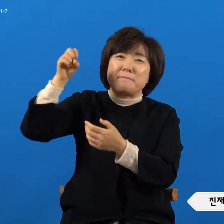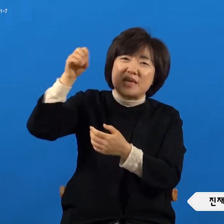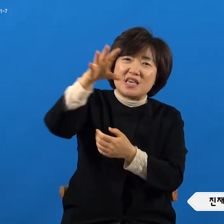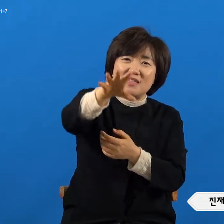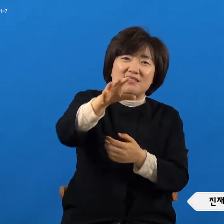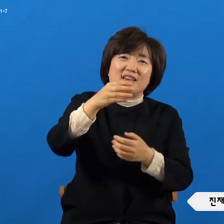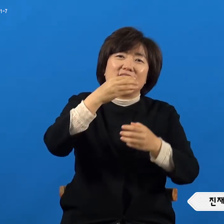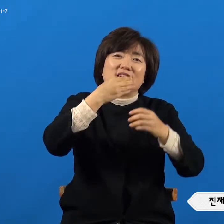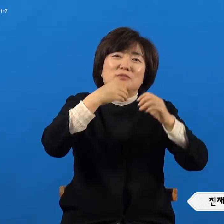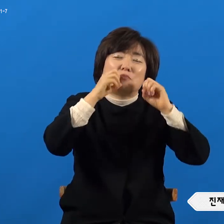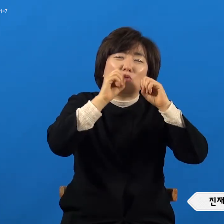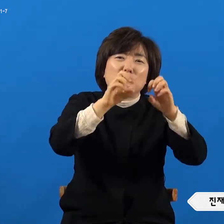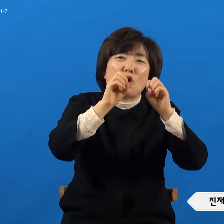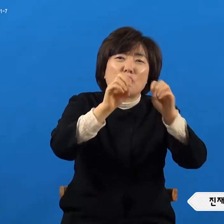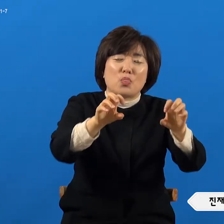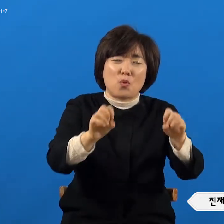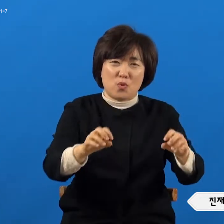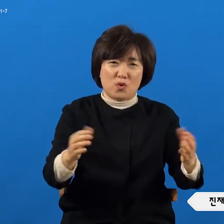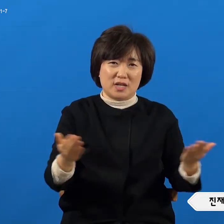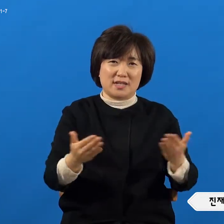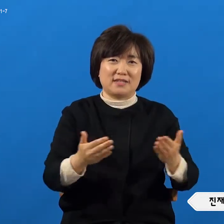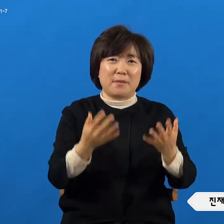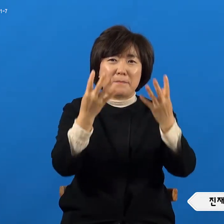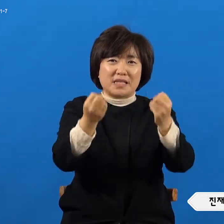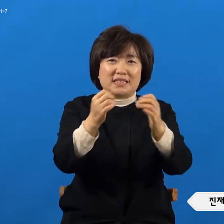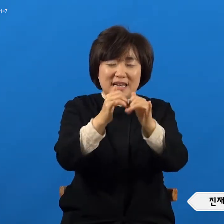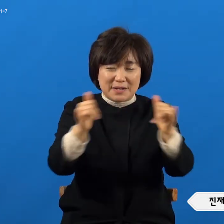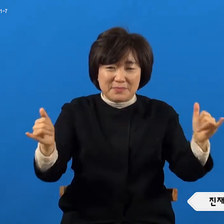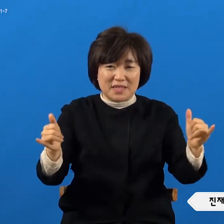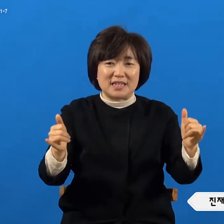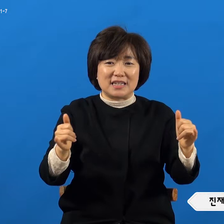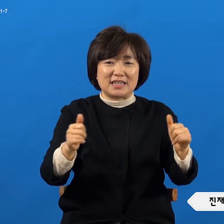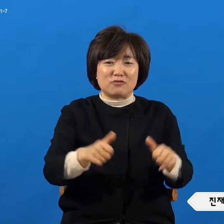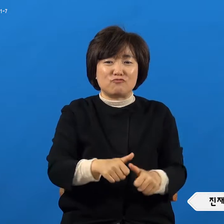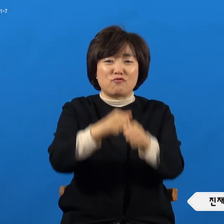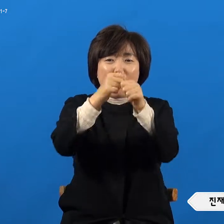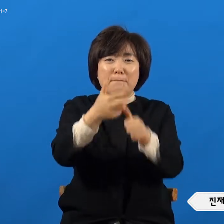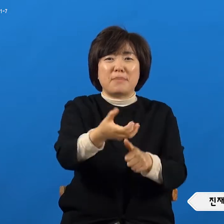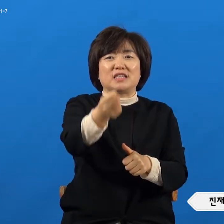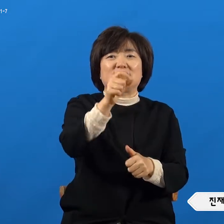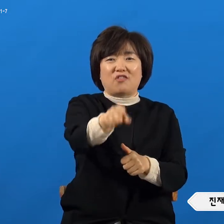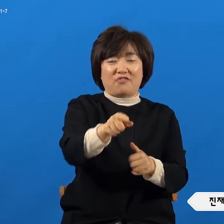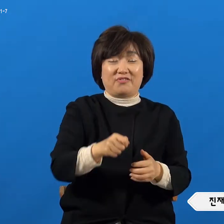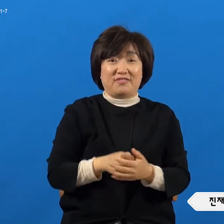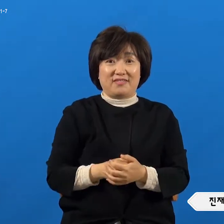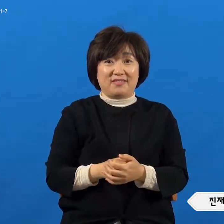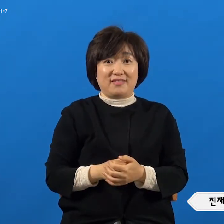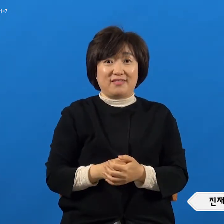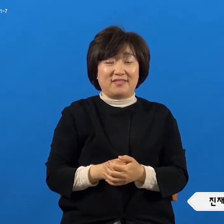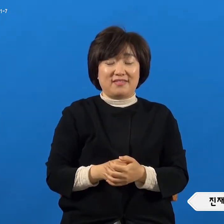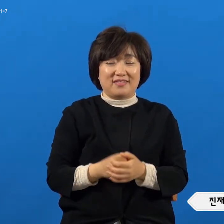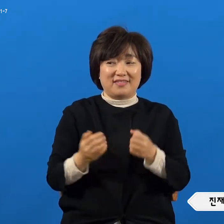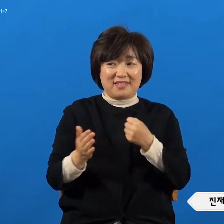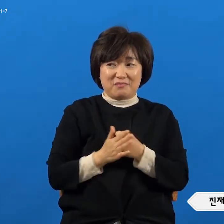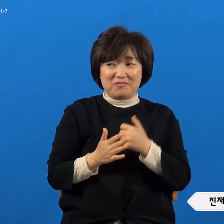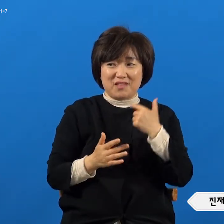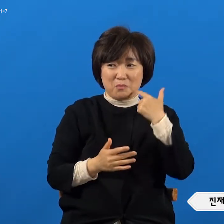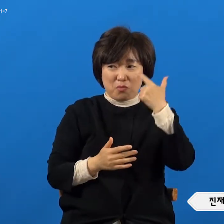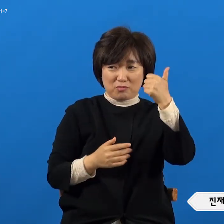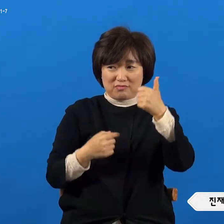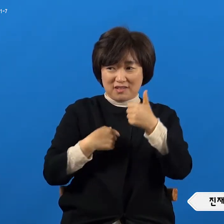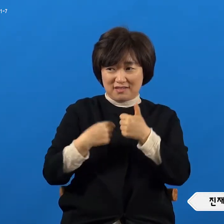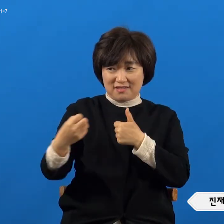전도를 해서 많은 사람들이 하나님께 나오기를 원하는, 그래서 아마 제게 늘 그런